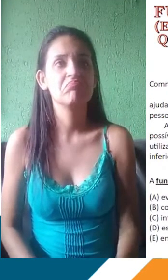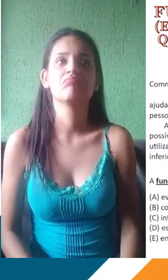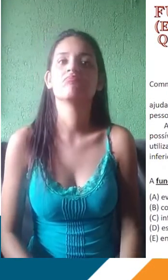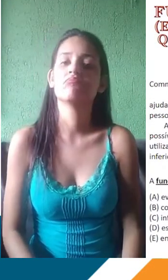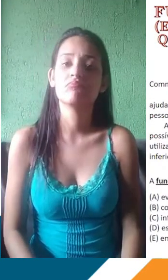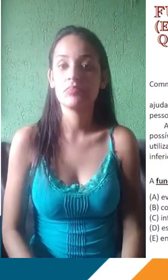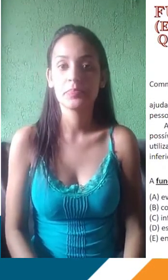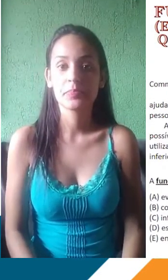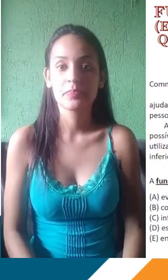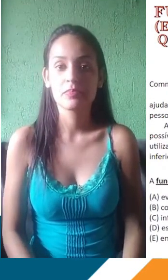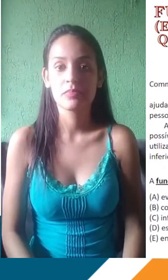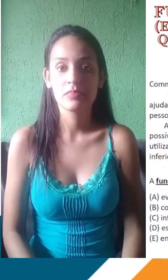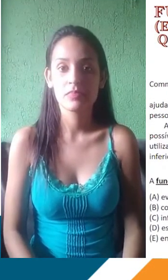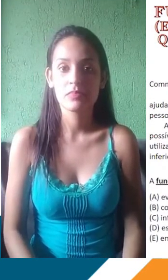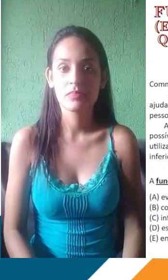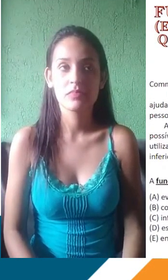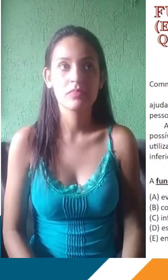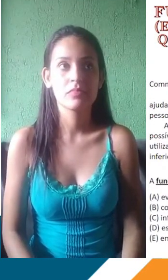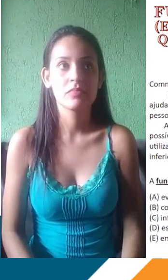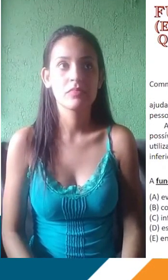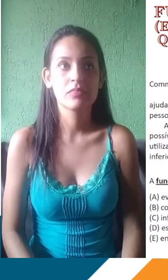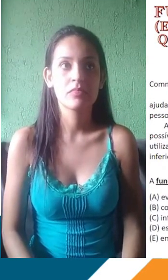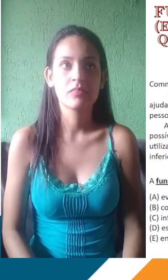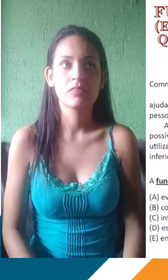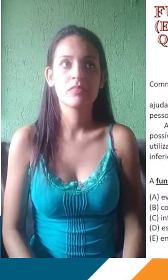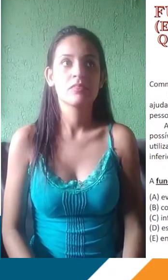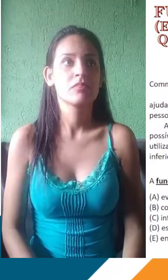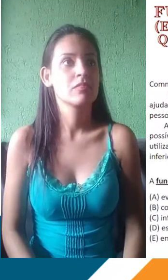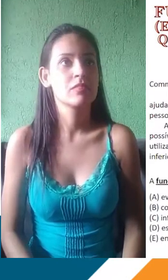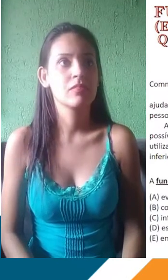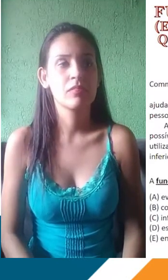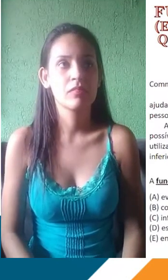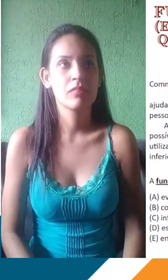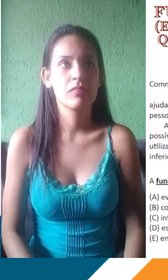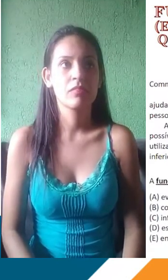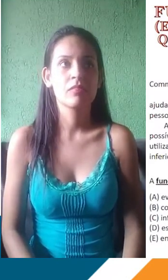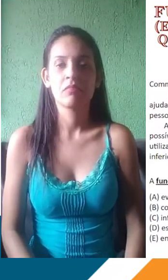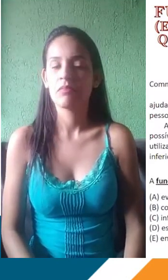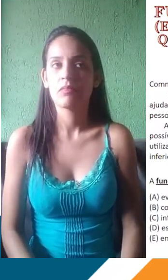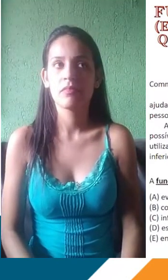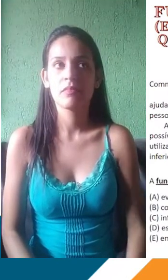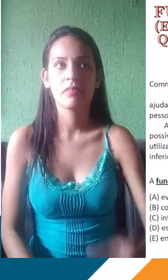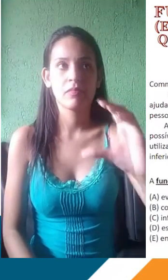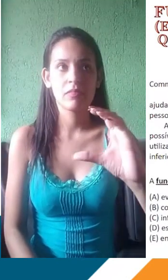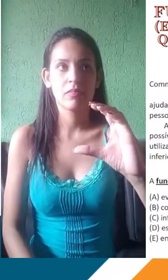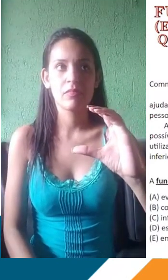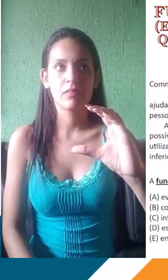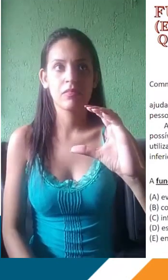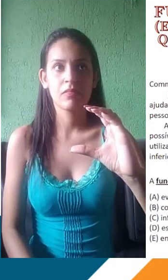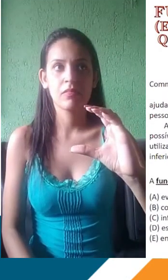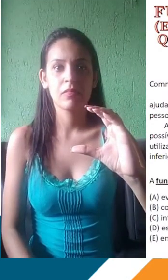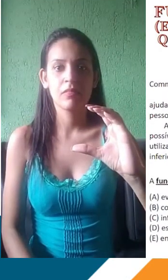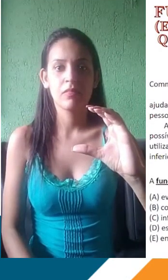referencial, ela é uma característica da função apelativa, função conativa, então também podemos excluí-la. E a letra C,